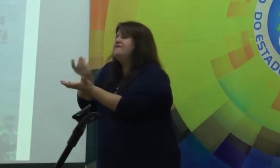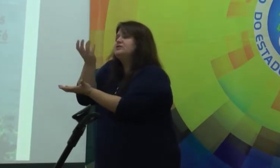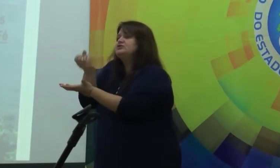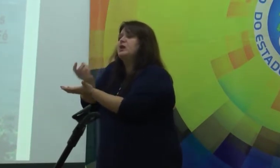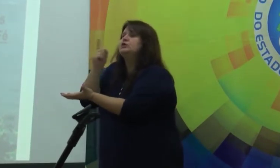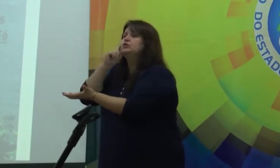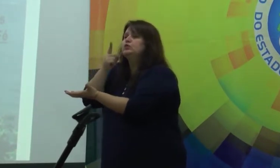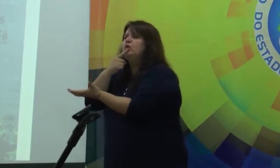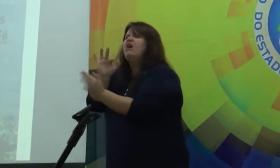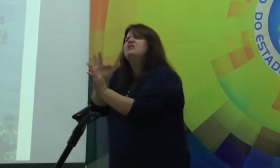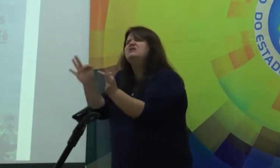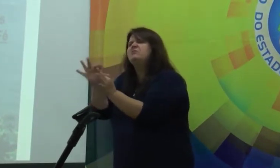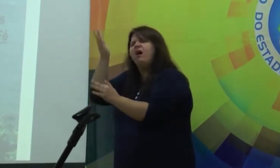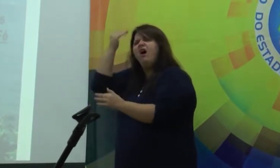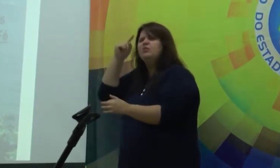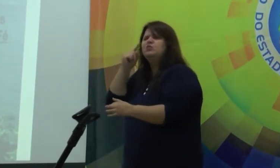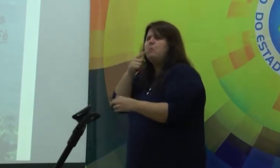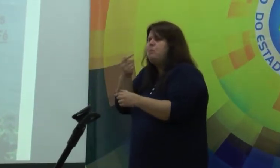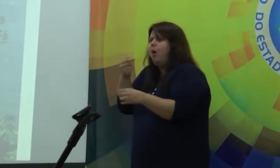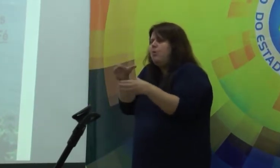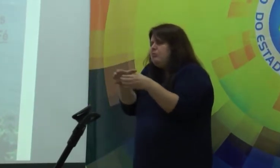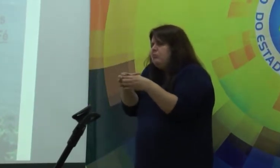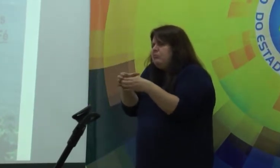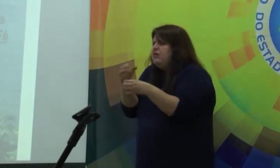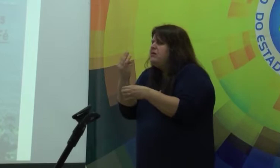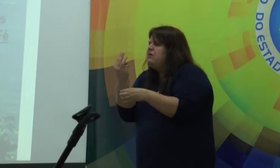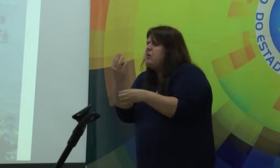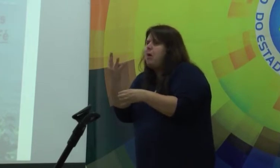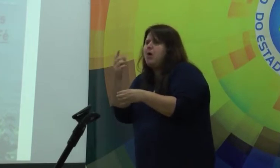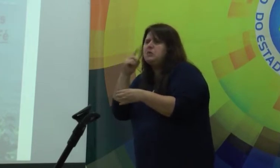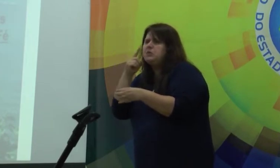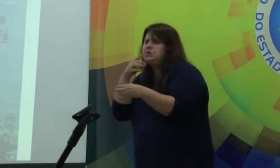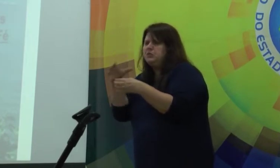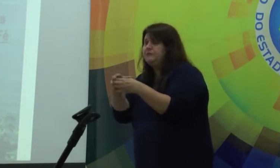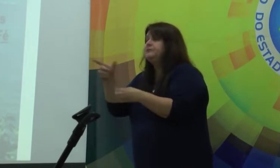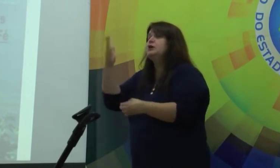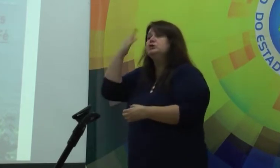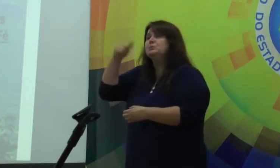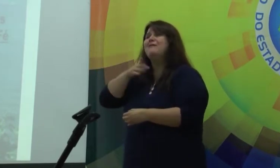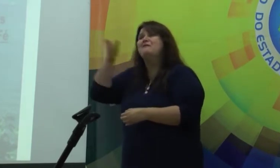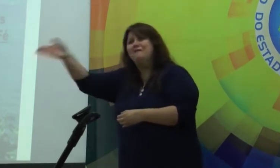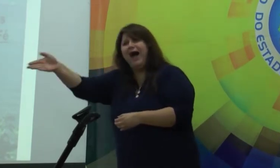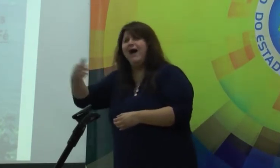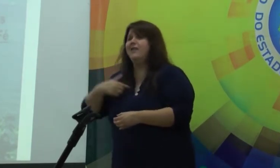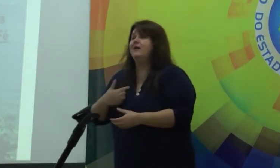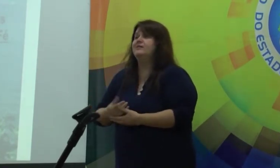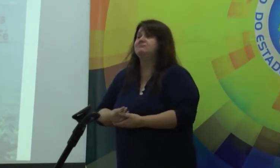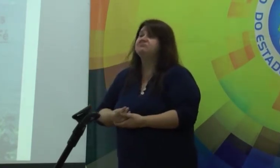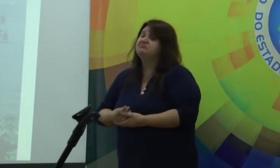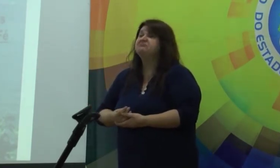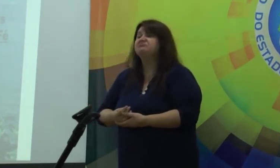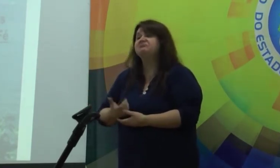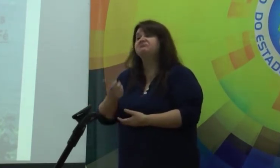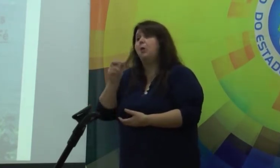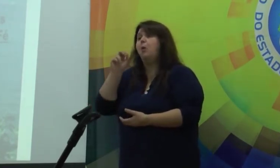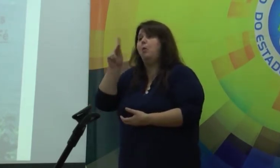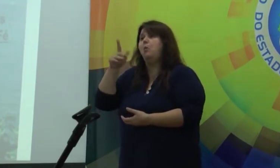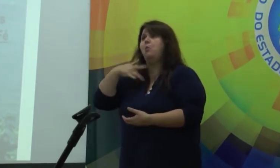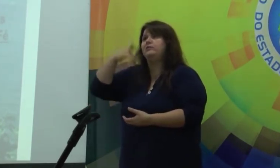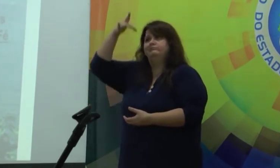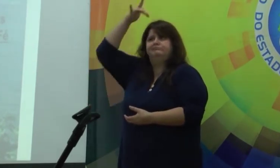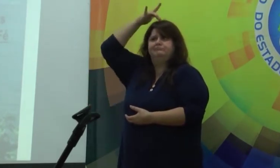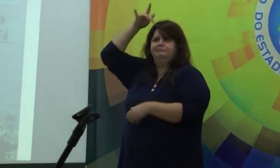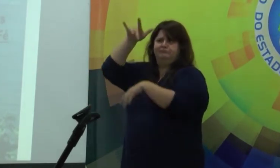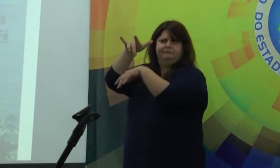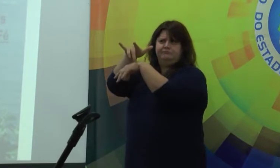trabalhei, comecei a trabalhar com Esmeralda na doutrina espírita, na evangelização surda, tinha 3 ou 4 surdos, né? Era uma